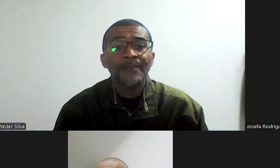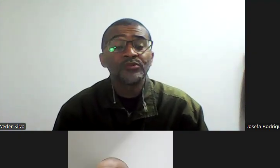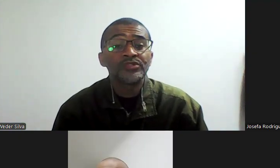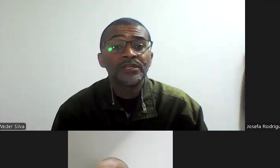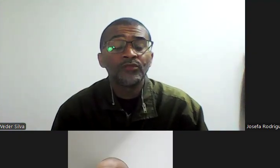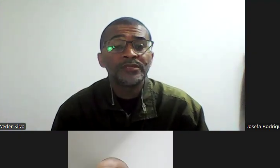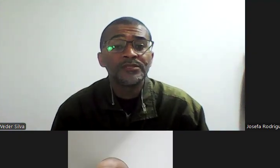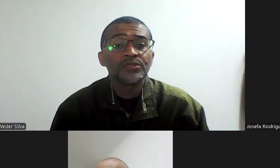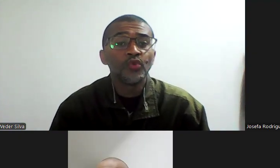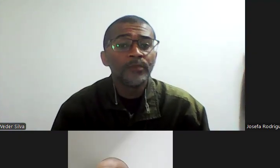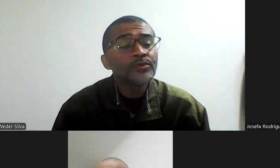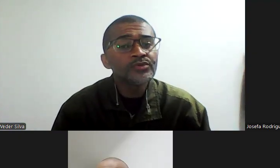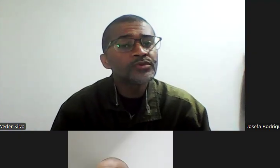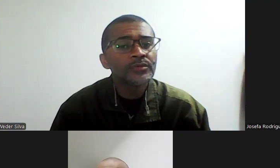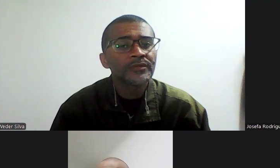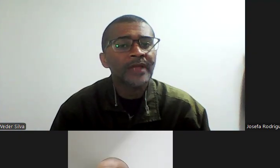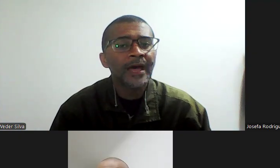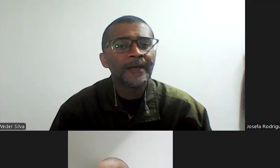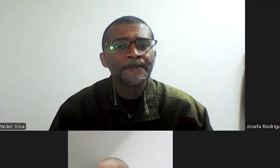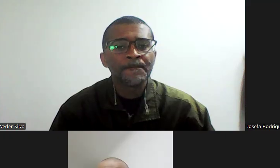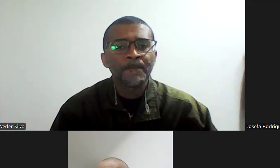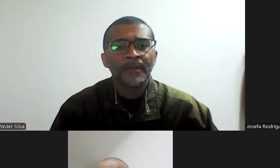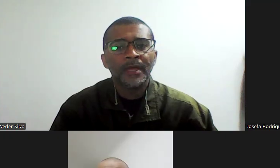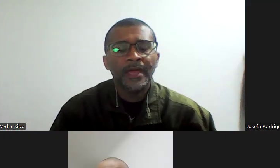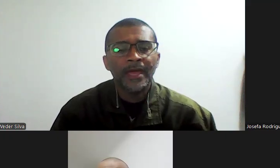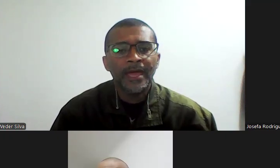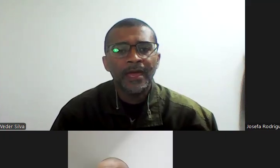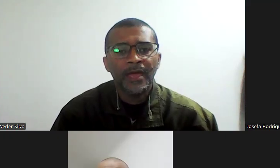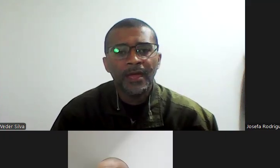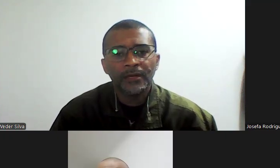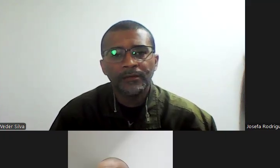gente acaba usando esses números, tá?